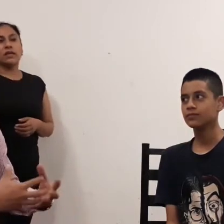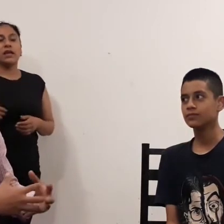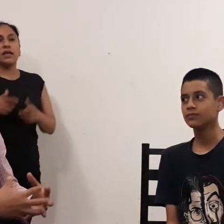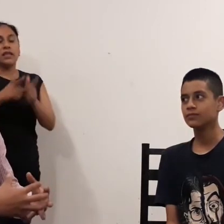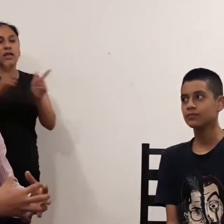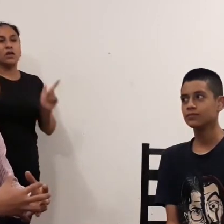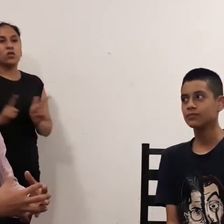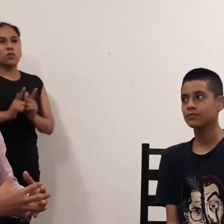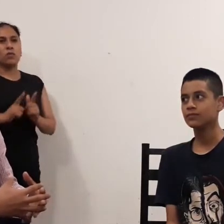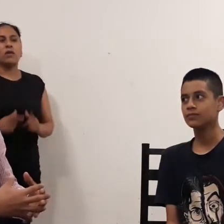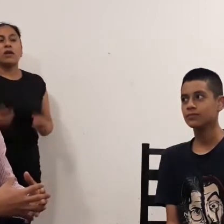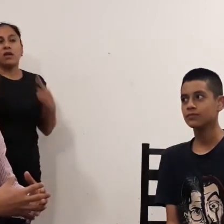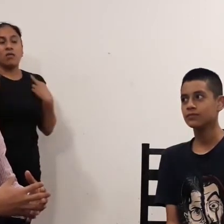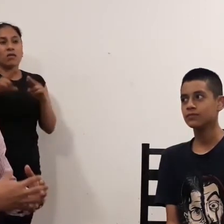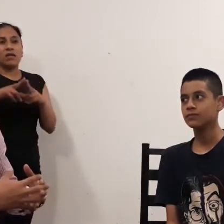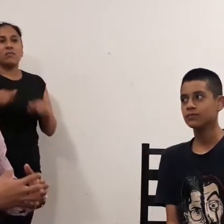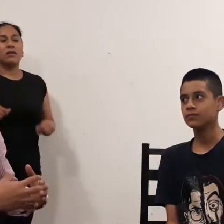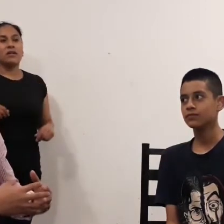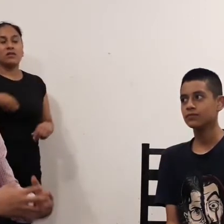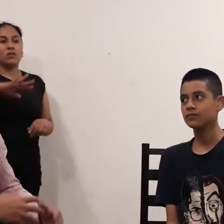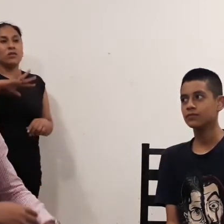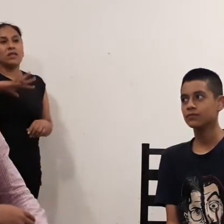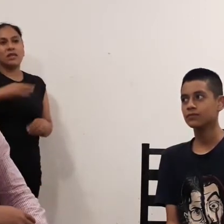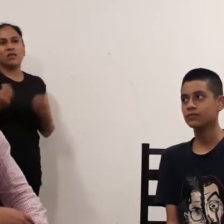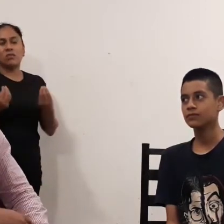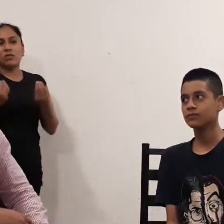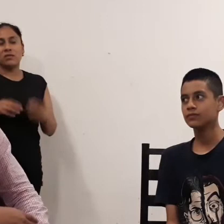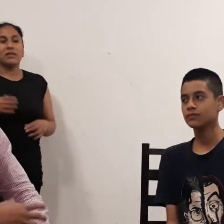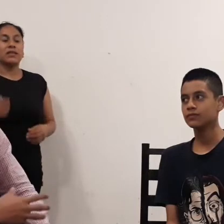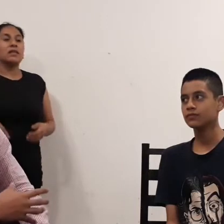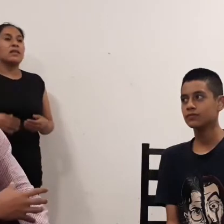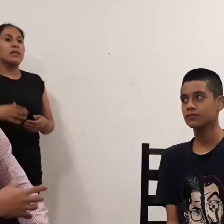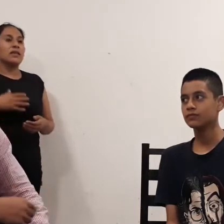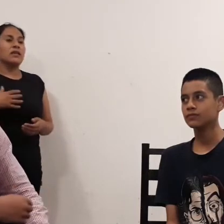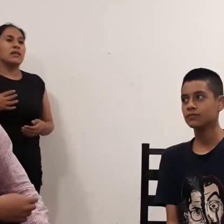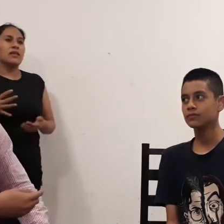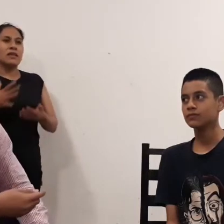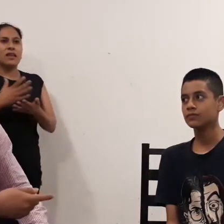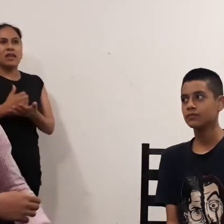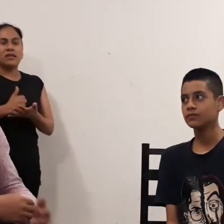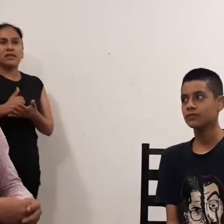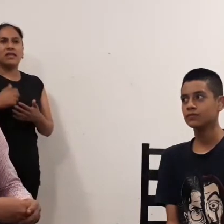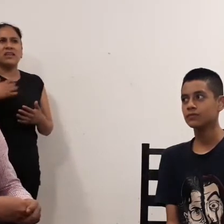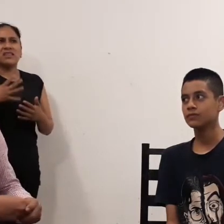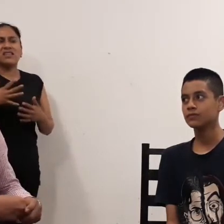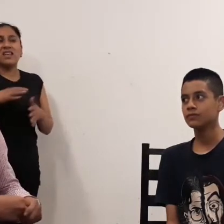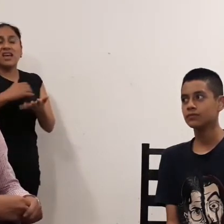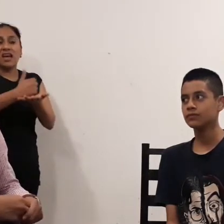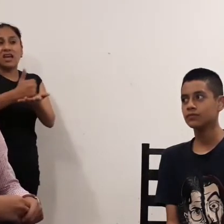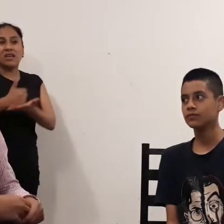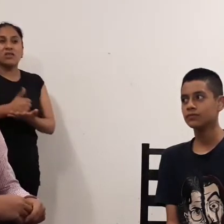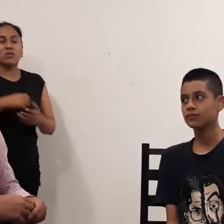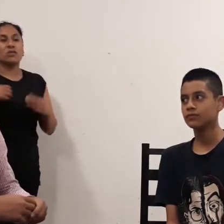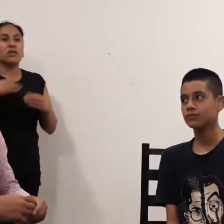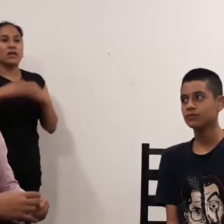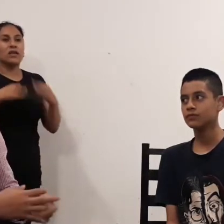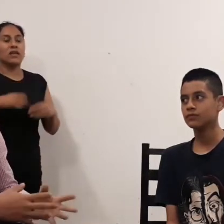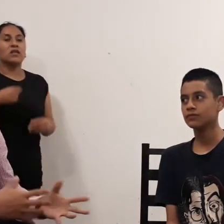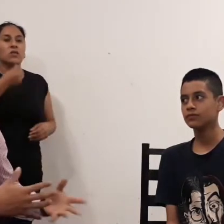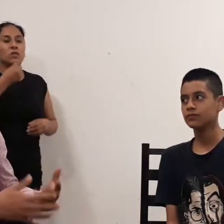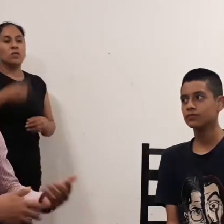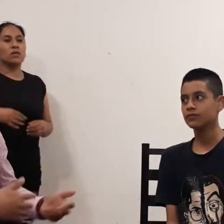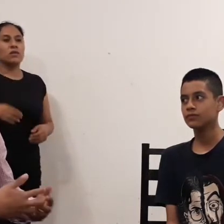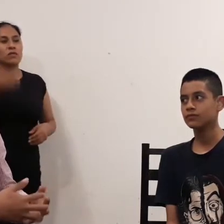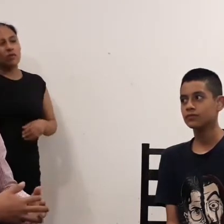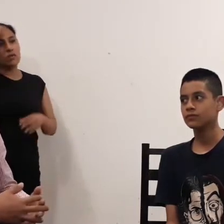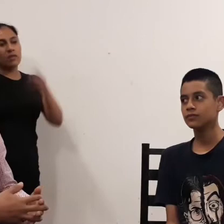docente tenga muchas veces las ganas de atender a estos alumnos que tienen alguna condición de